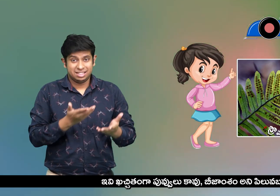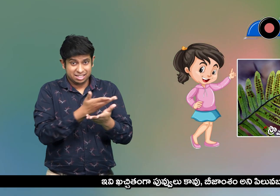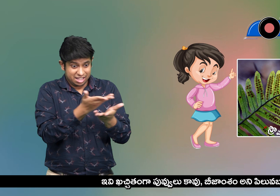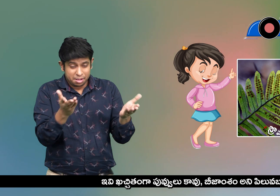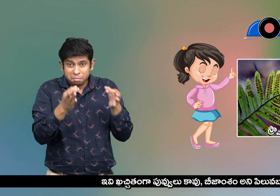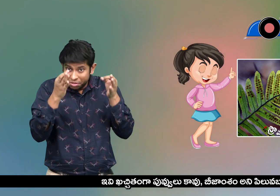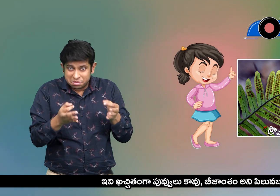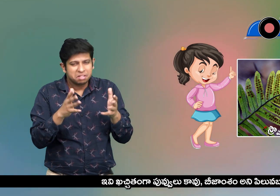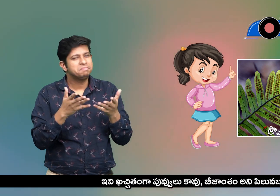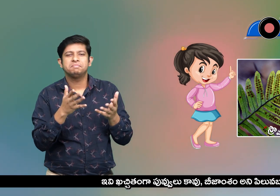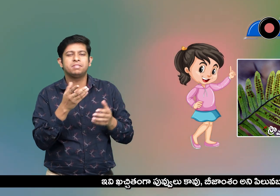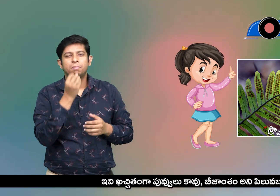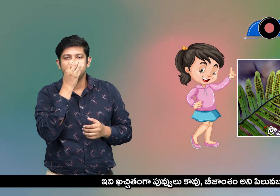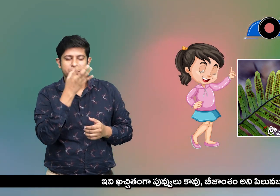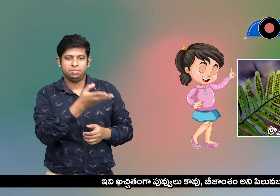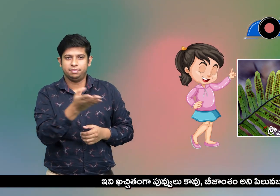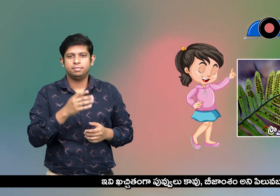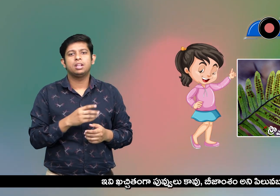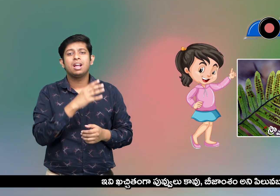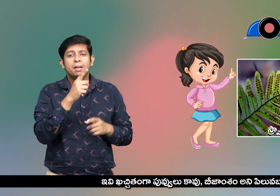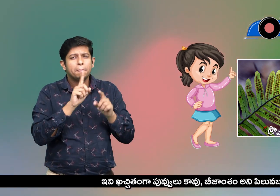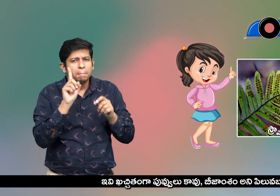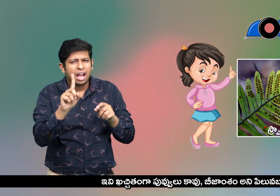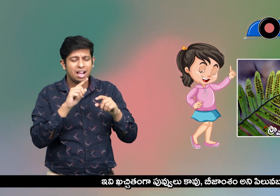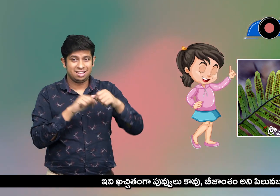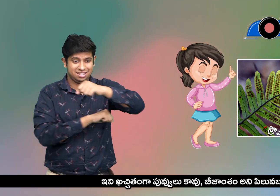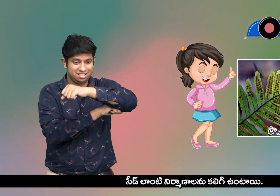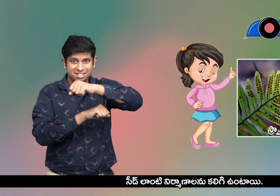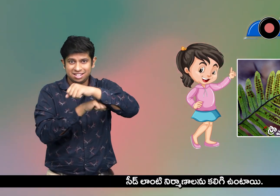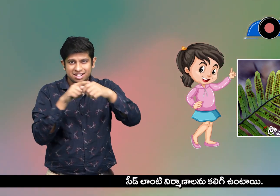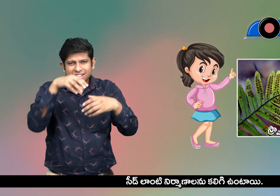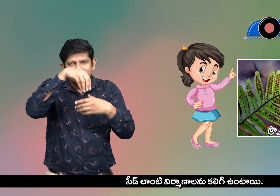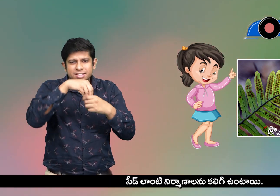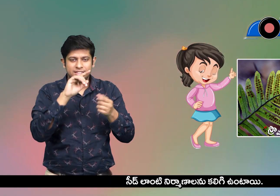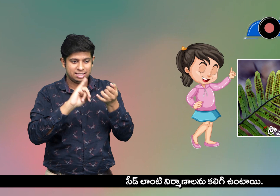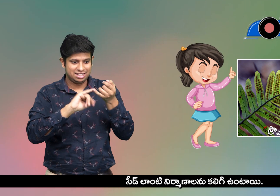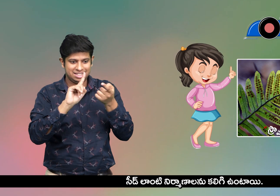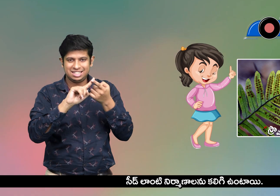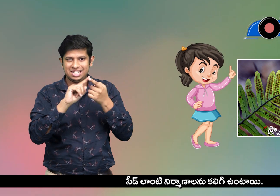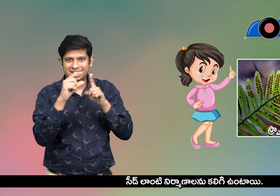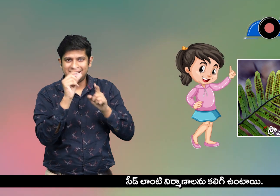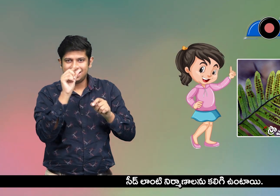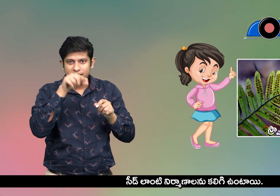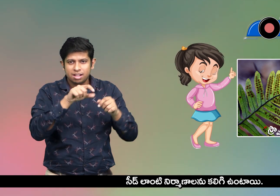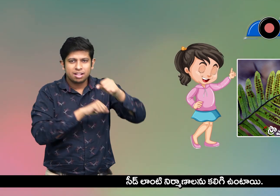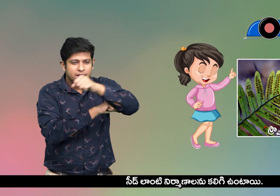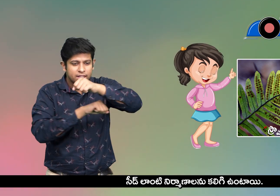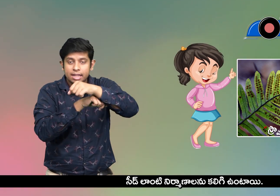ఇవి ఖచ్చితంగా పువ్వులు కావు. బీజాంశం అని పిలువబడే సీడ్ వంటి నిర్మాణాలను కలిగి ఉన్న నిర్మాణాలు.